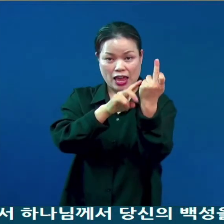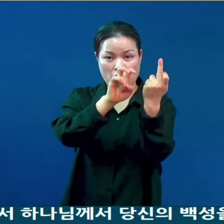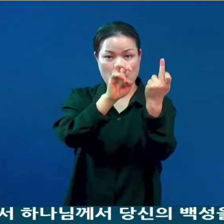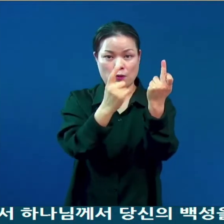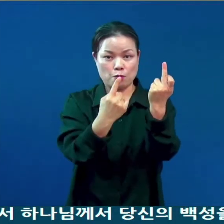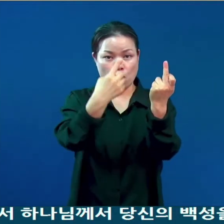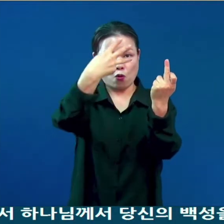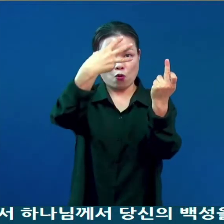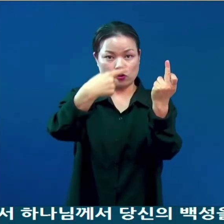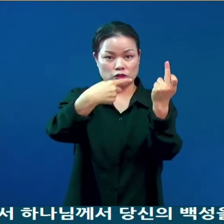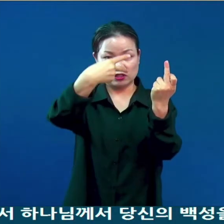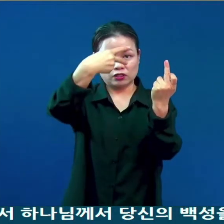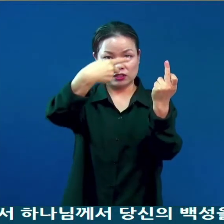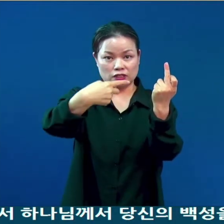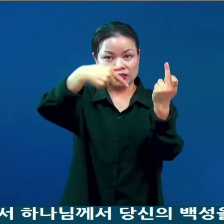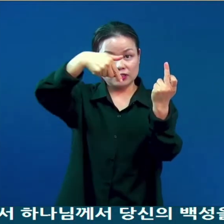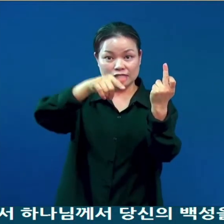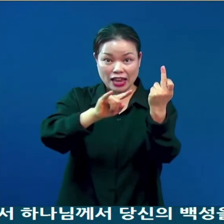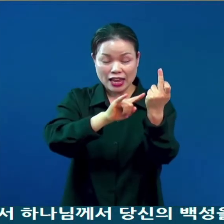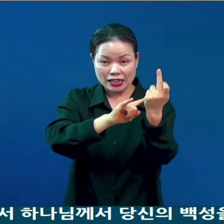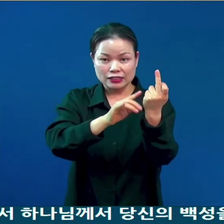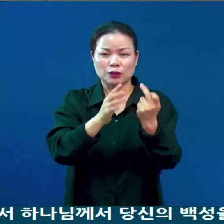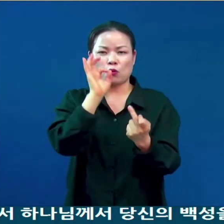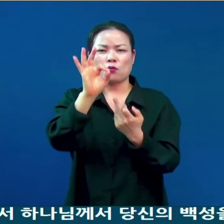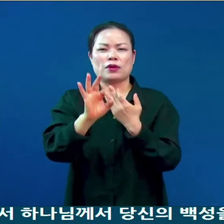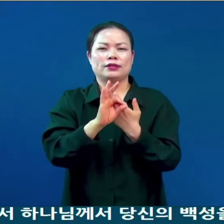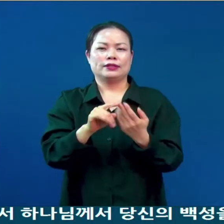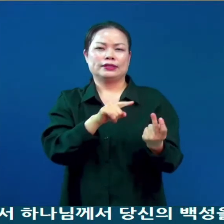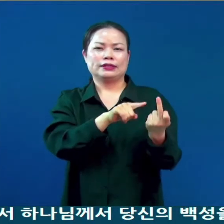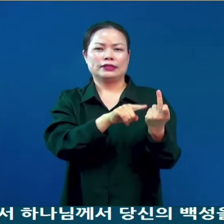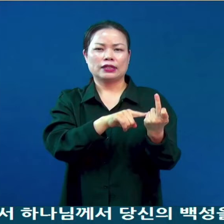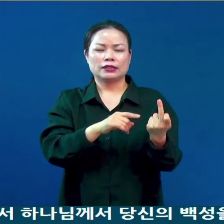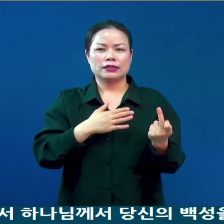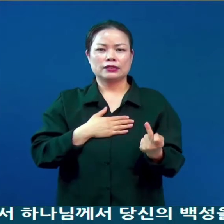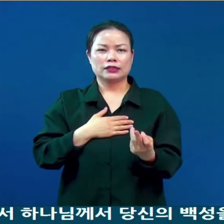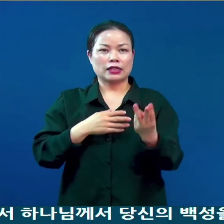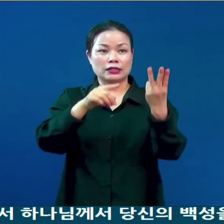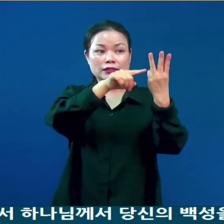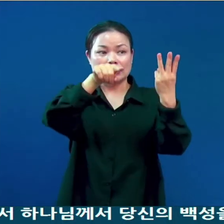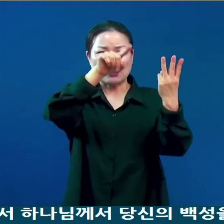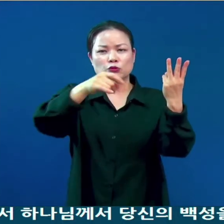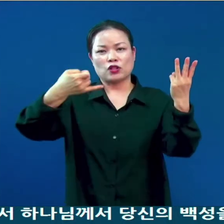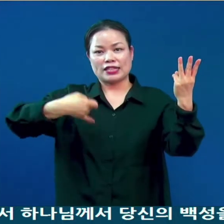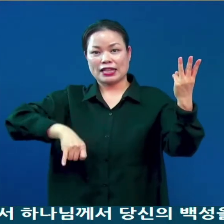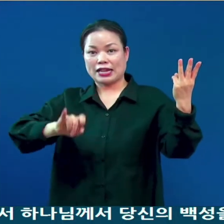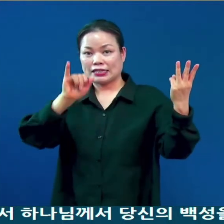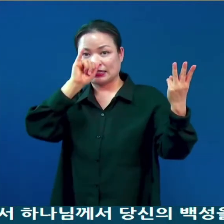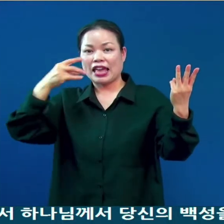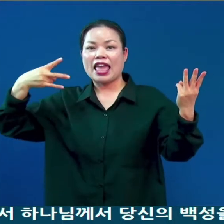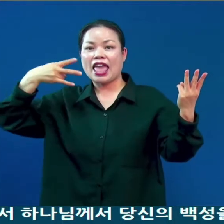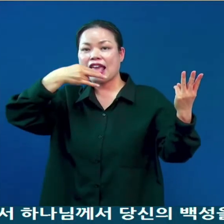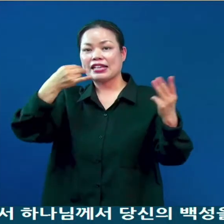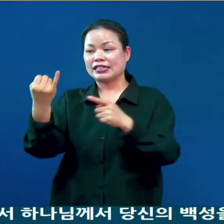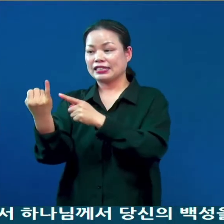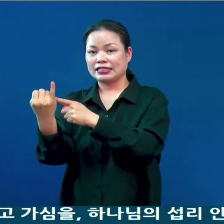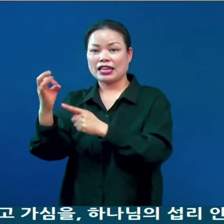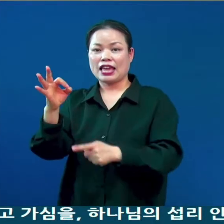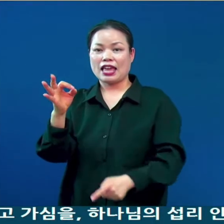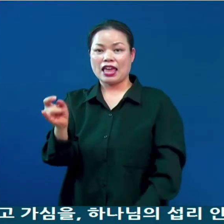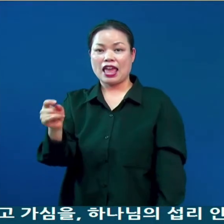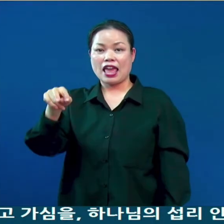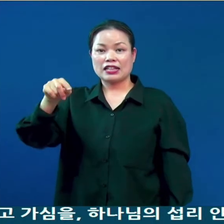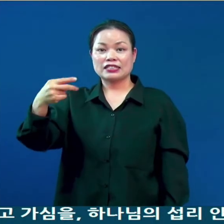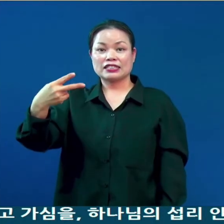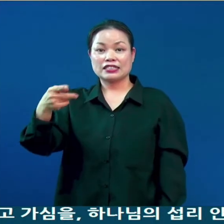그 모르드게에게 이제 에스더 2장 9절에 보면 이제 자기 삼촌의 딸이 있죠. 에스더입니다. 근데 삼촌의